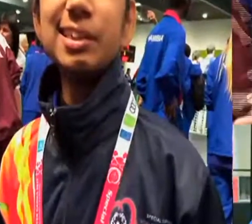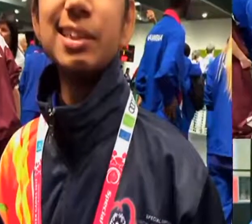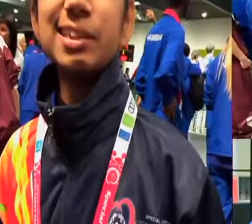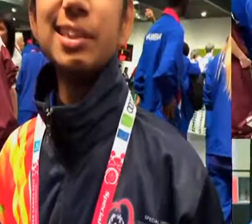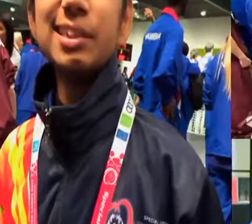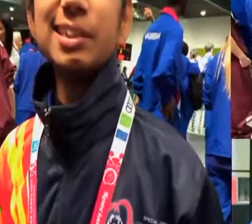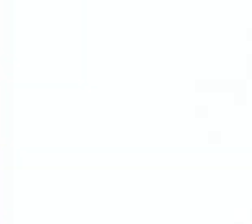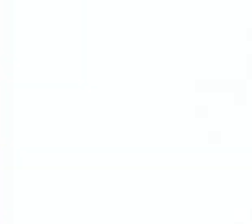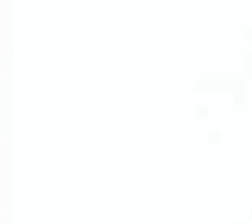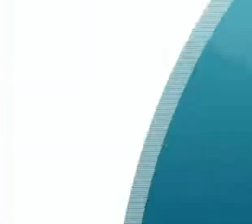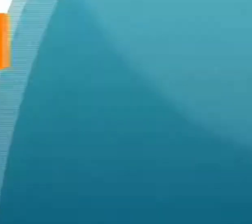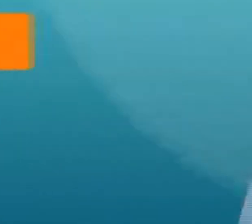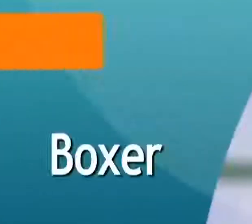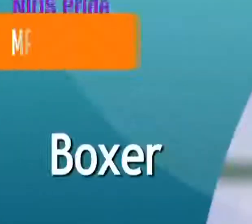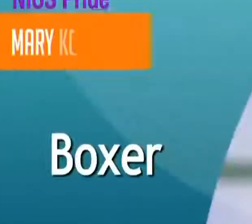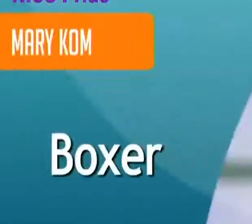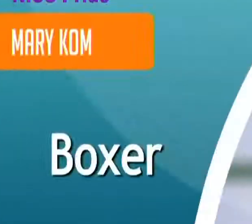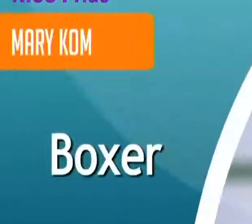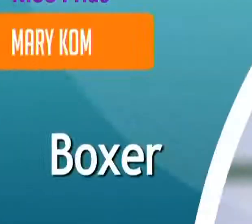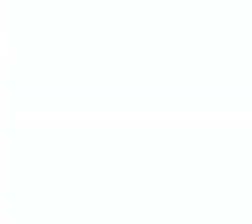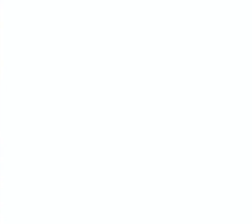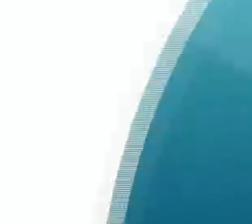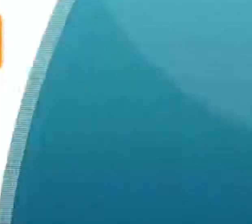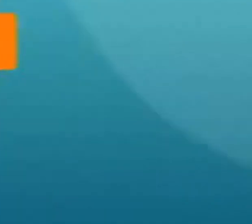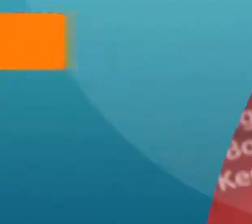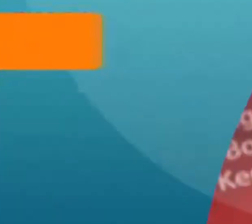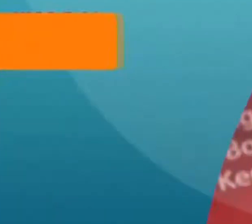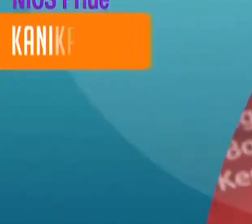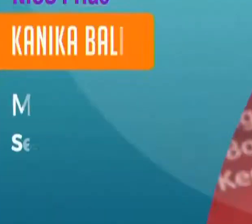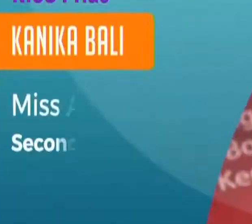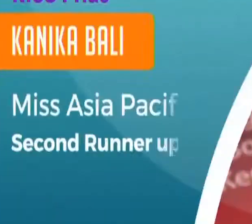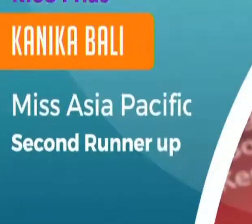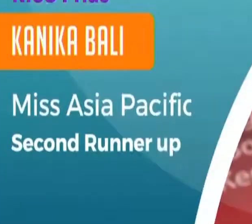मन चाहा केंद्र चुने।